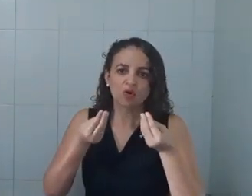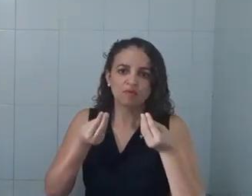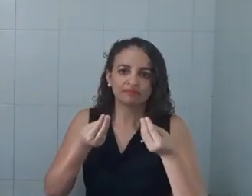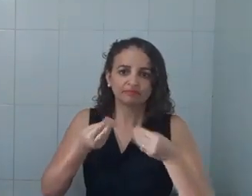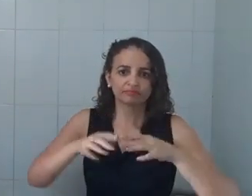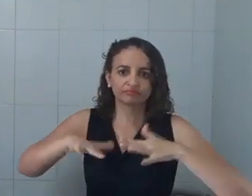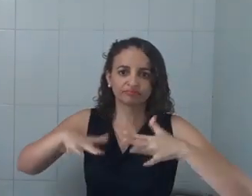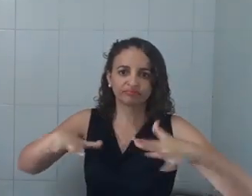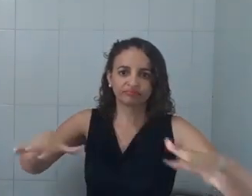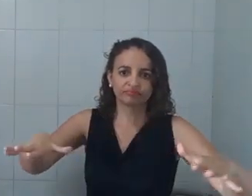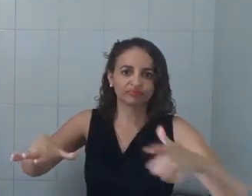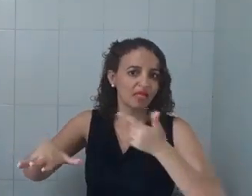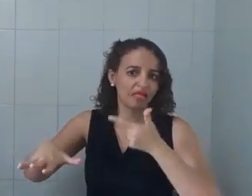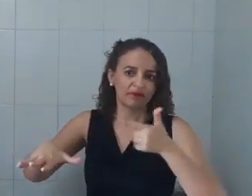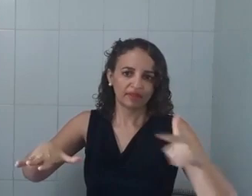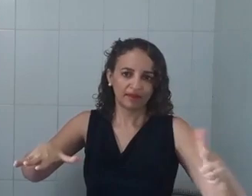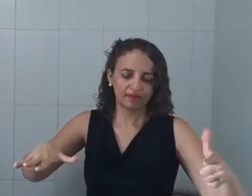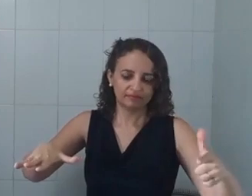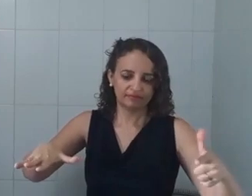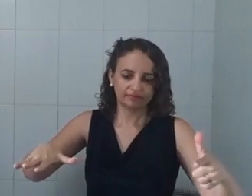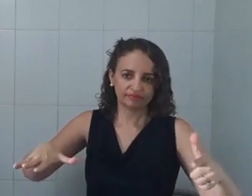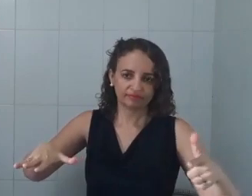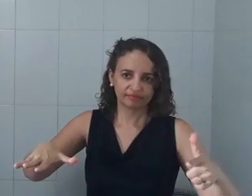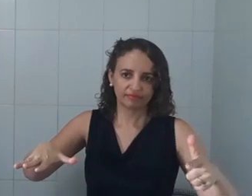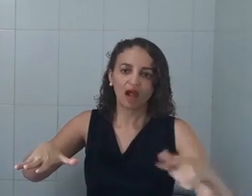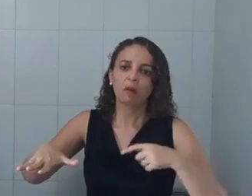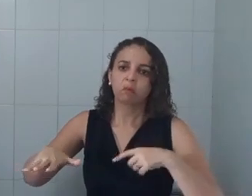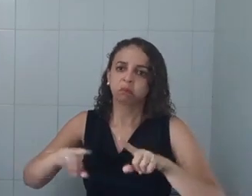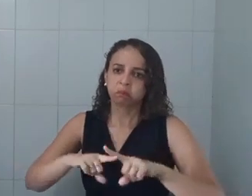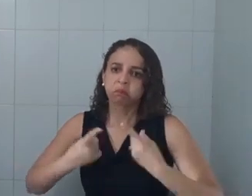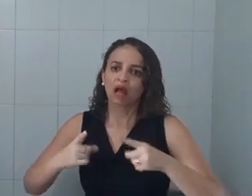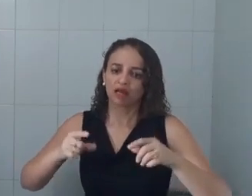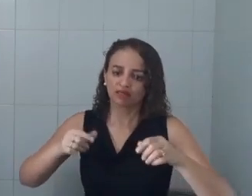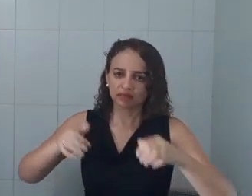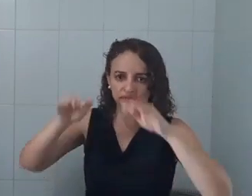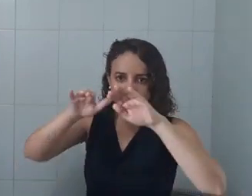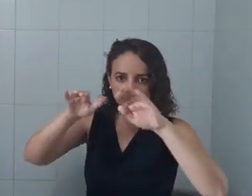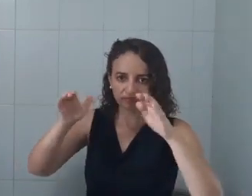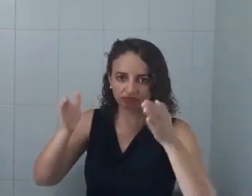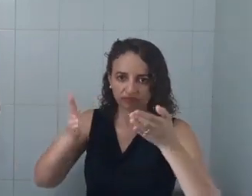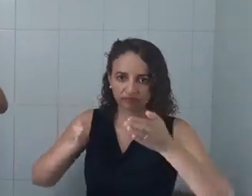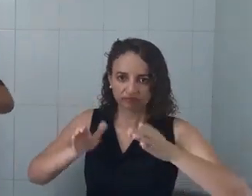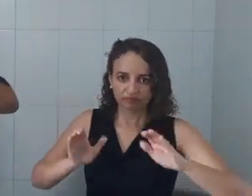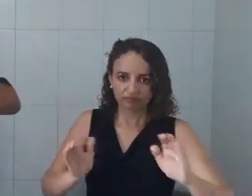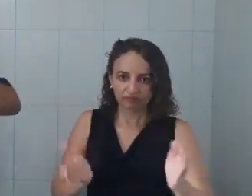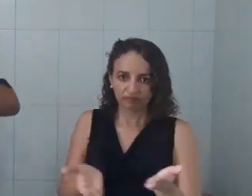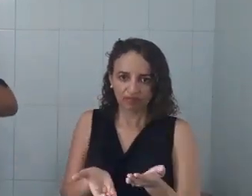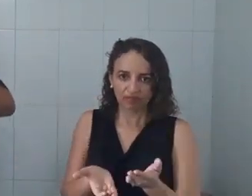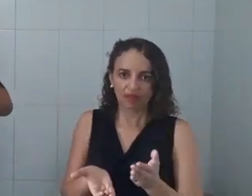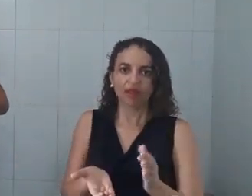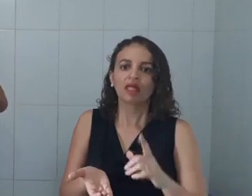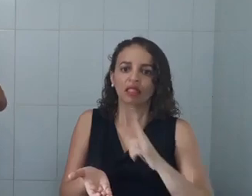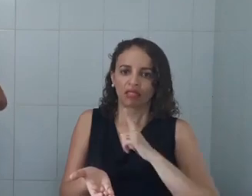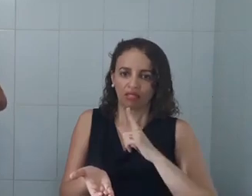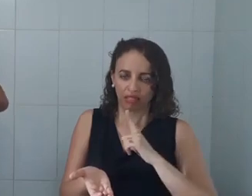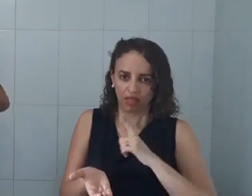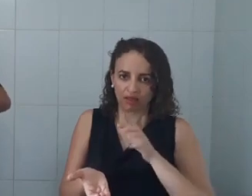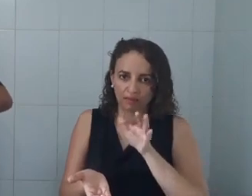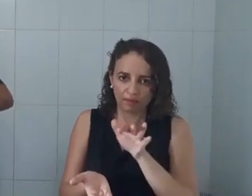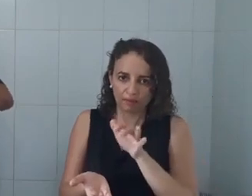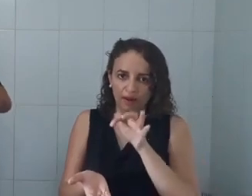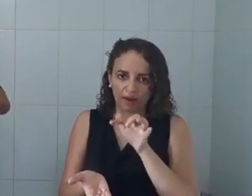a possibilidade de ouvir esse som por uma certa distância. Poderia afinar aqui as cordas e